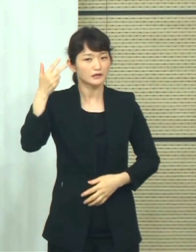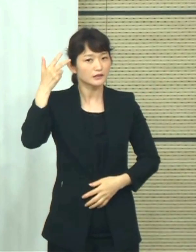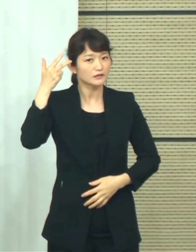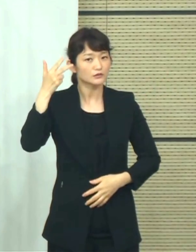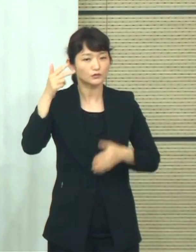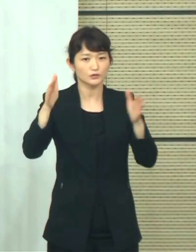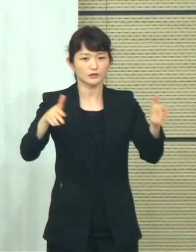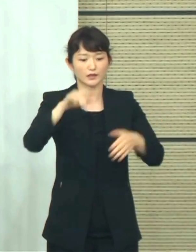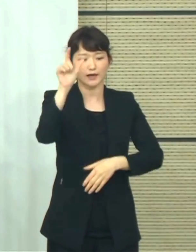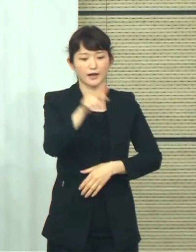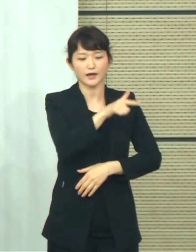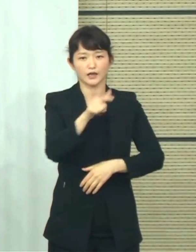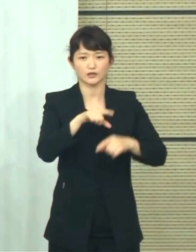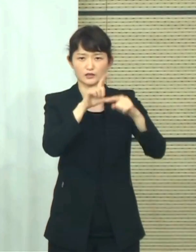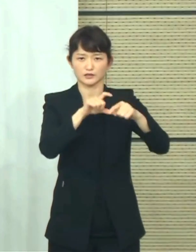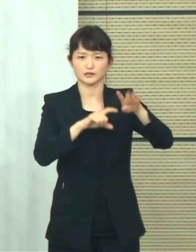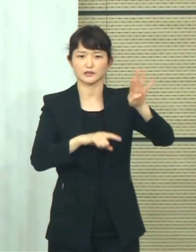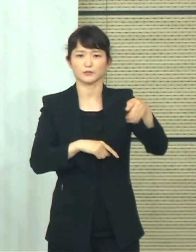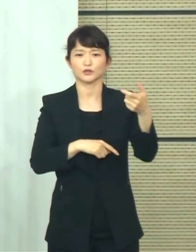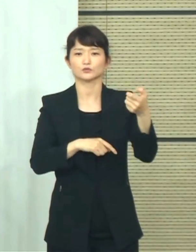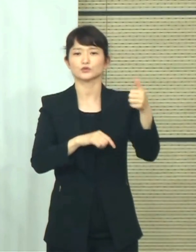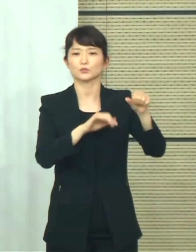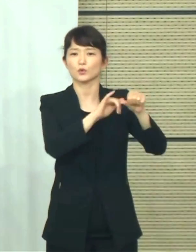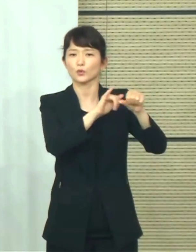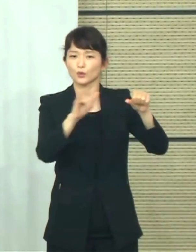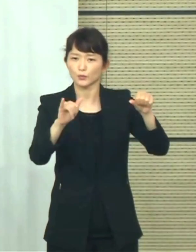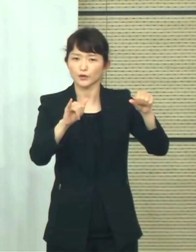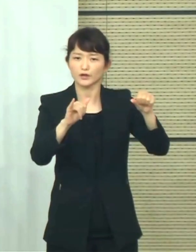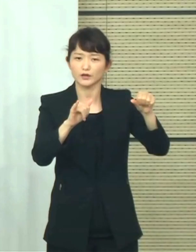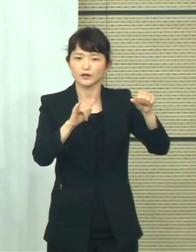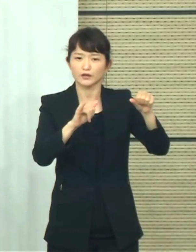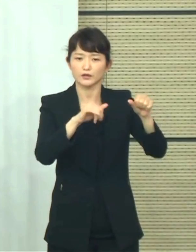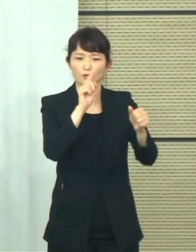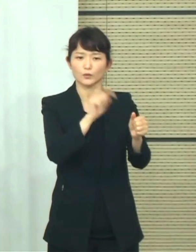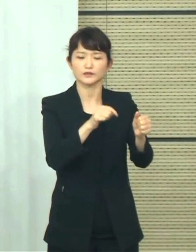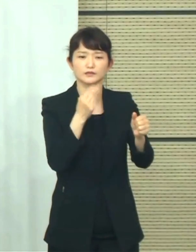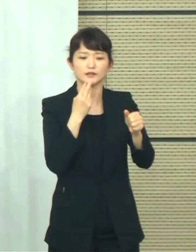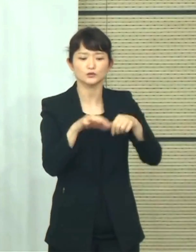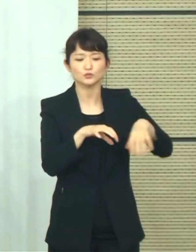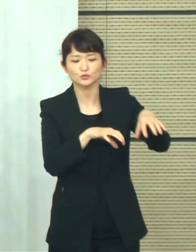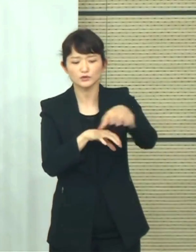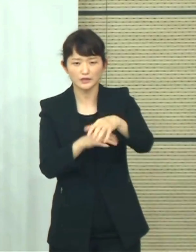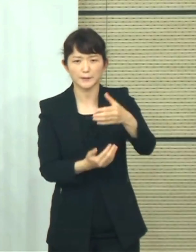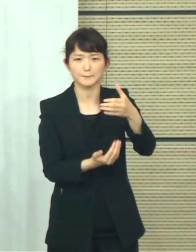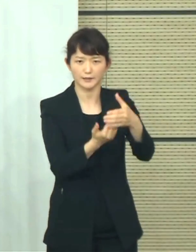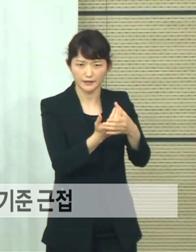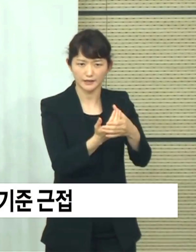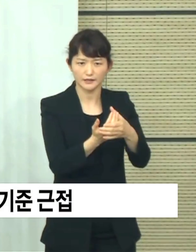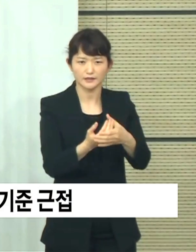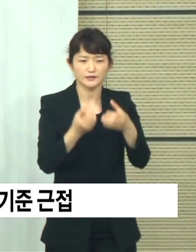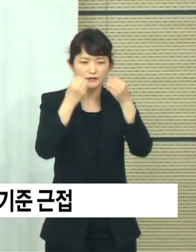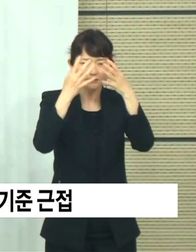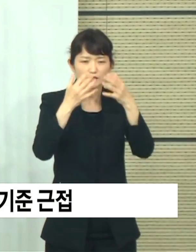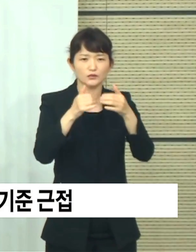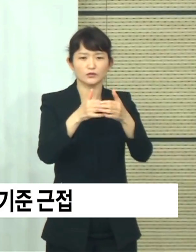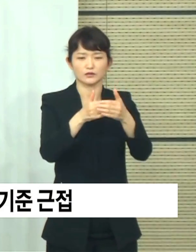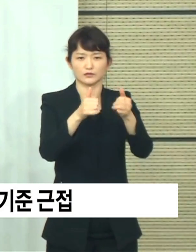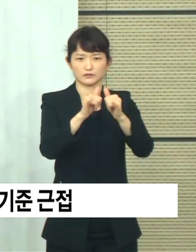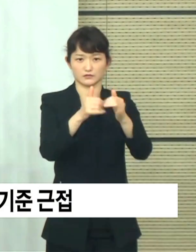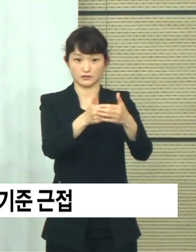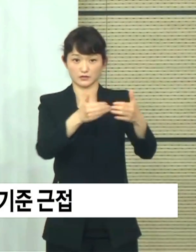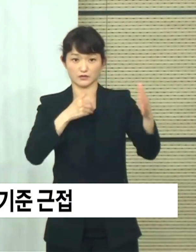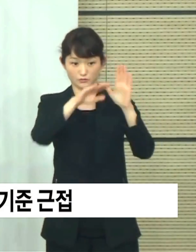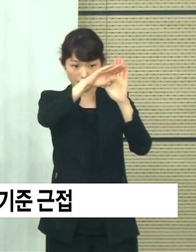하루 평균 465명의 환자가 수도권에서 발생하였으며 새로운 거리두기 단계의